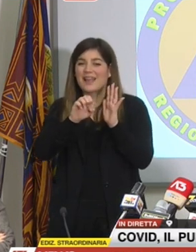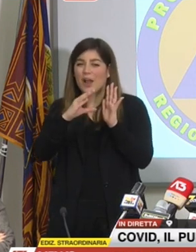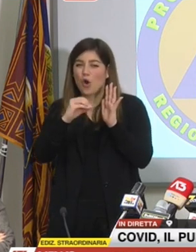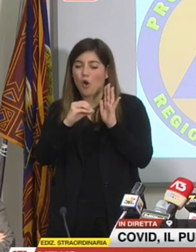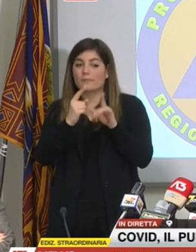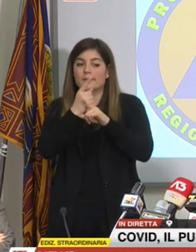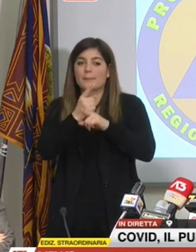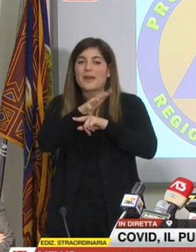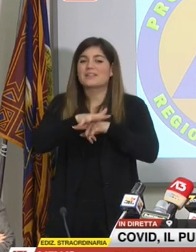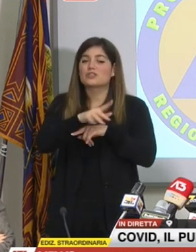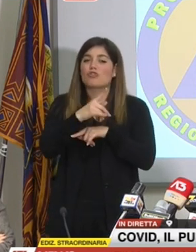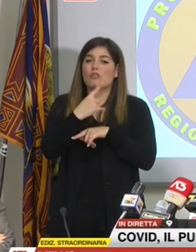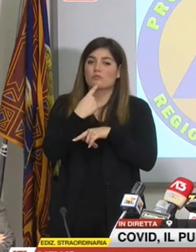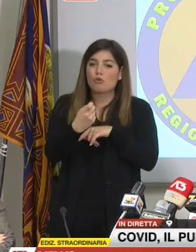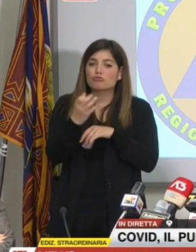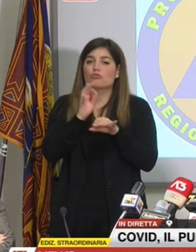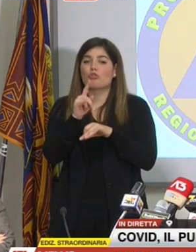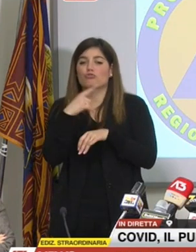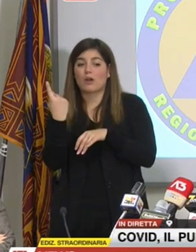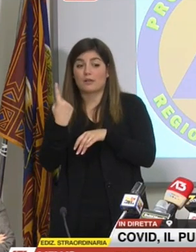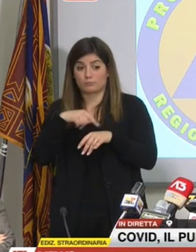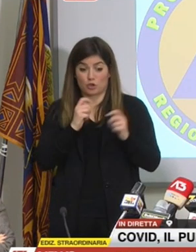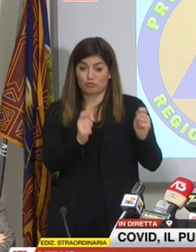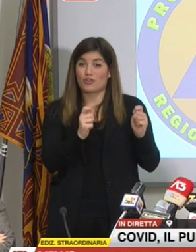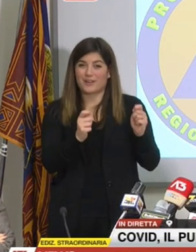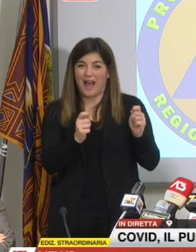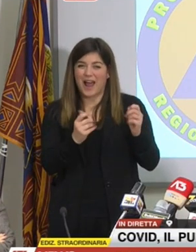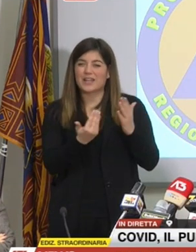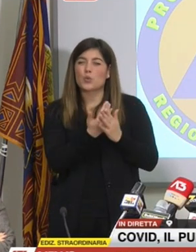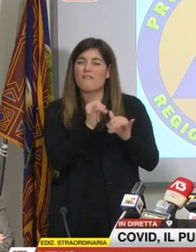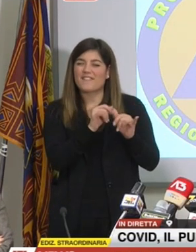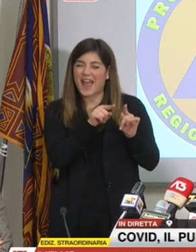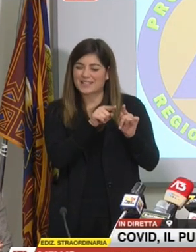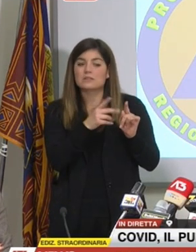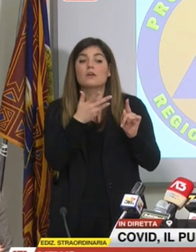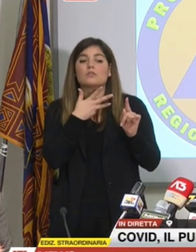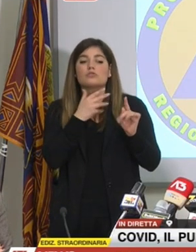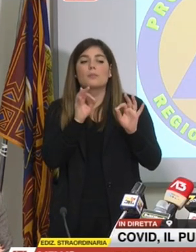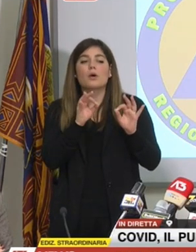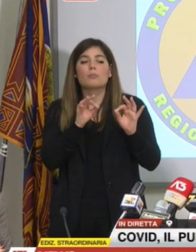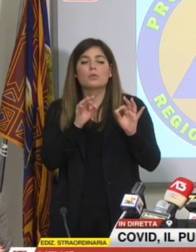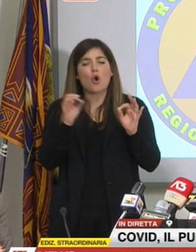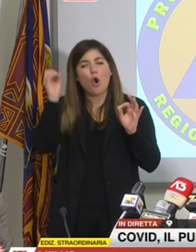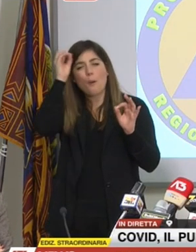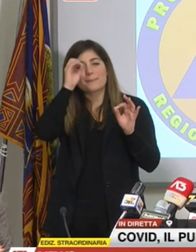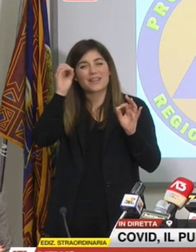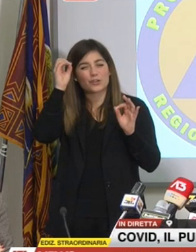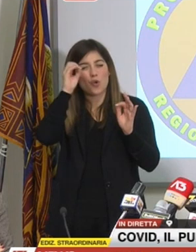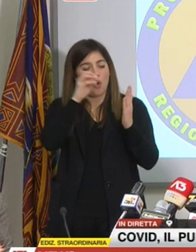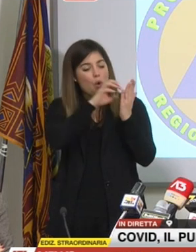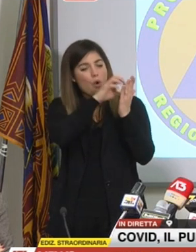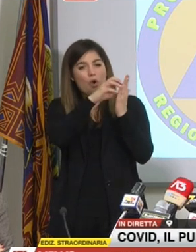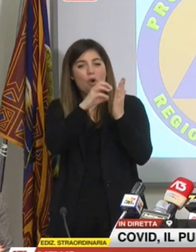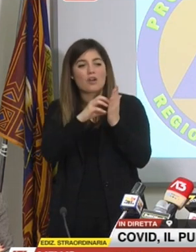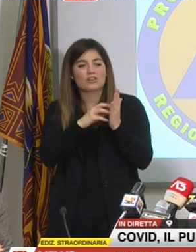rosse. Noi oggi, il nostro giornale La Nuova Venezia, riporta l'opinione dei presidenti, degli albergatori e di altri operatori